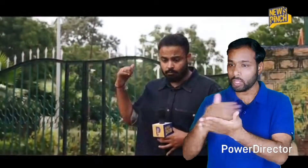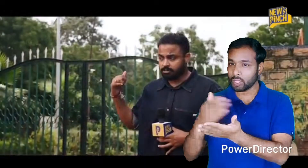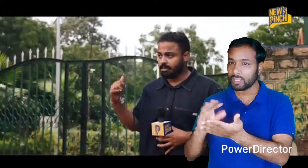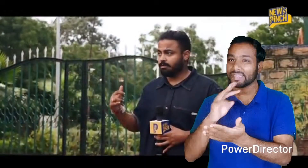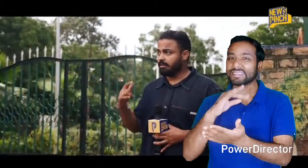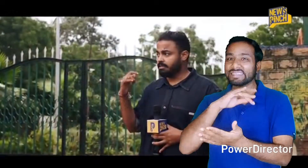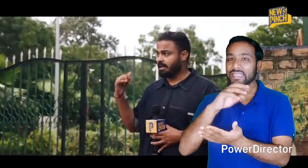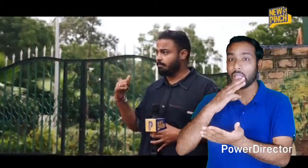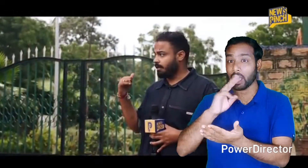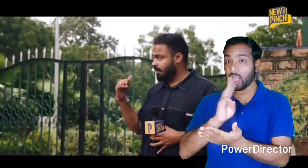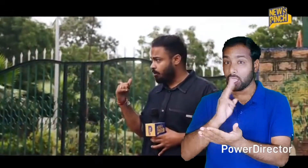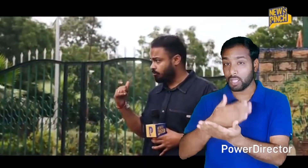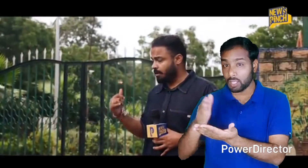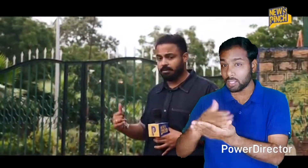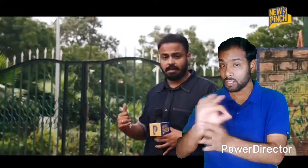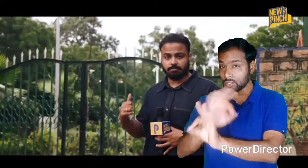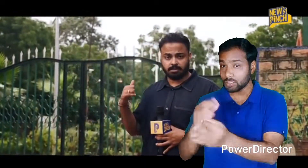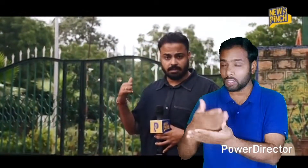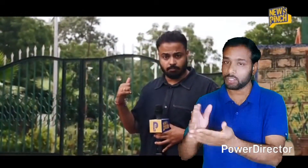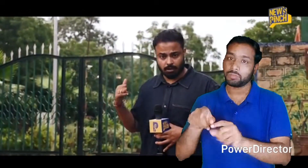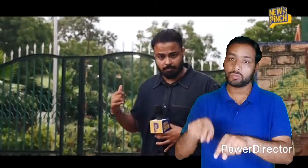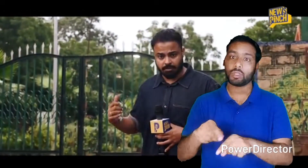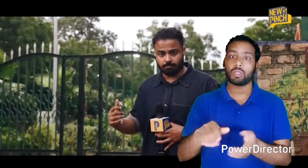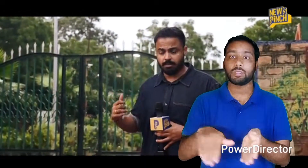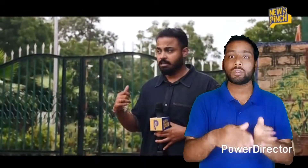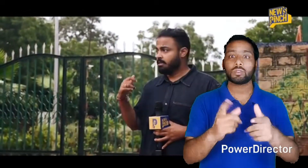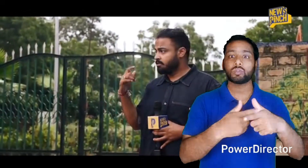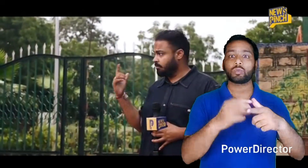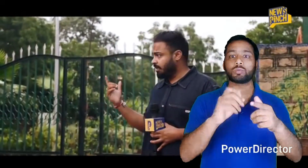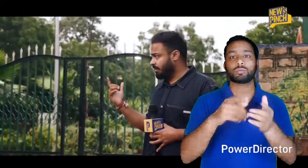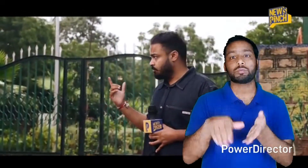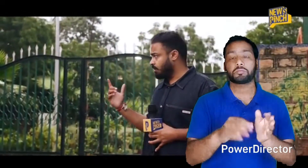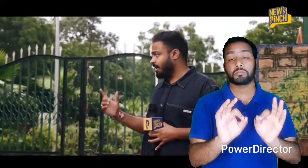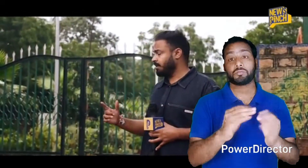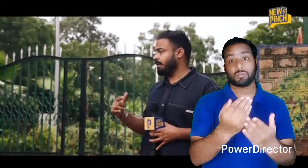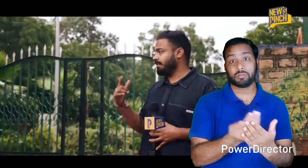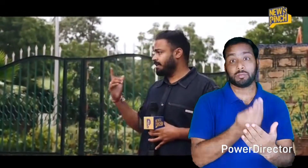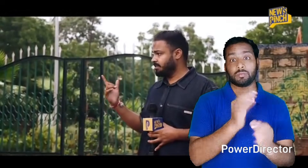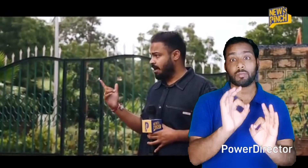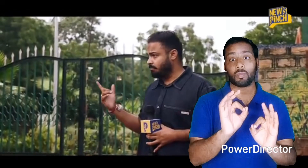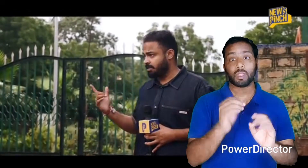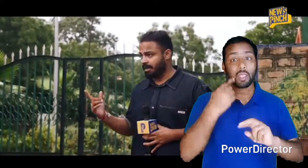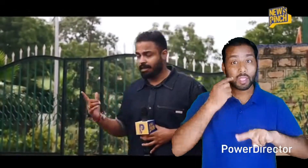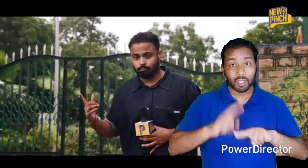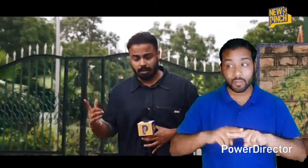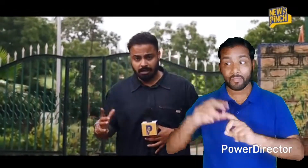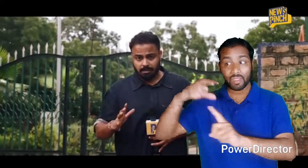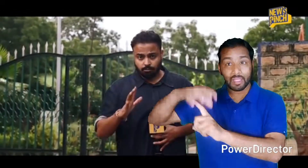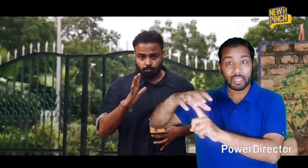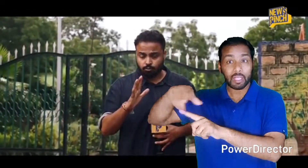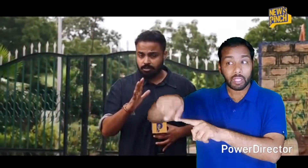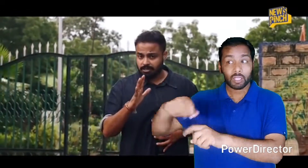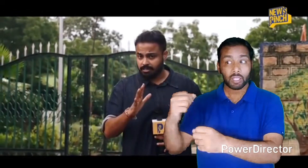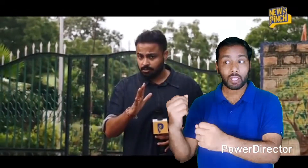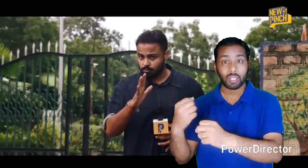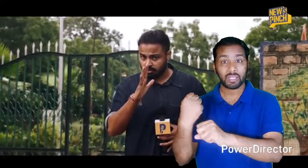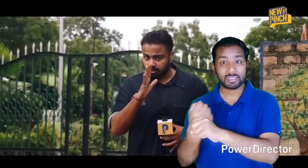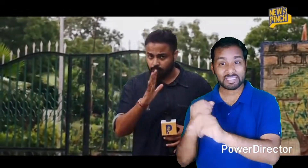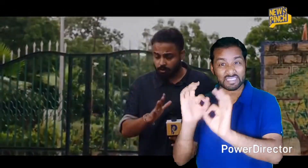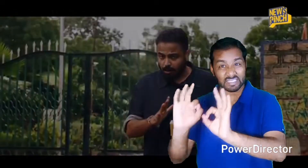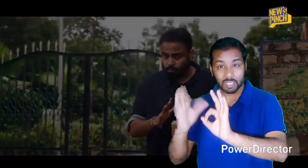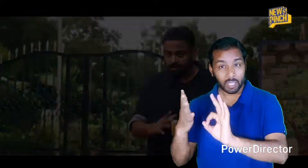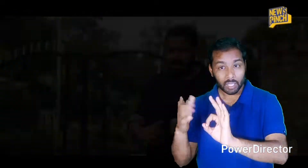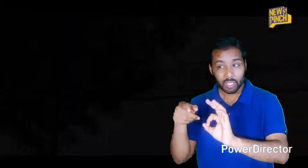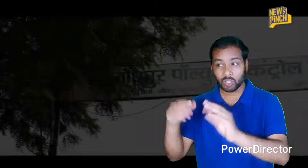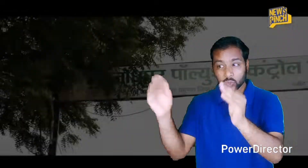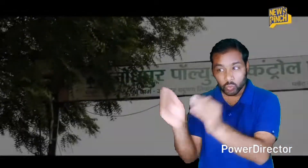ये फाउंडेशन ढंग से काम कर रहा होता, अपनी कैपेसिटी के मुताबिक, अपने क्षमता के अनुसार ईमानदारी से काम किया गया होता तो जोजरी नदी की जो स्थिति